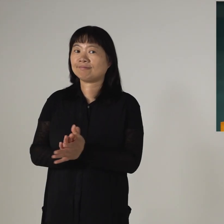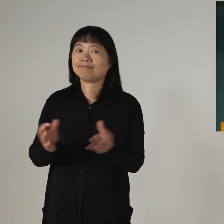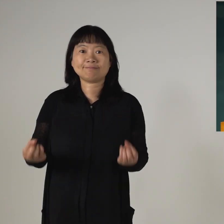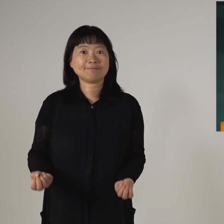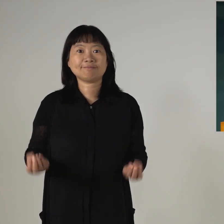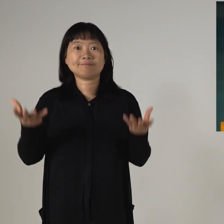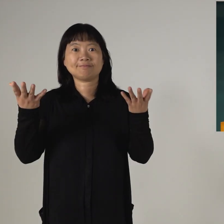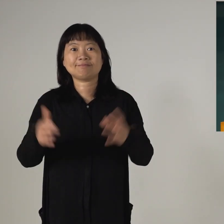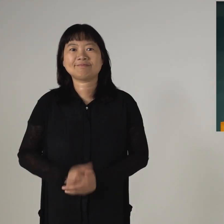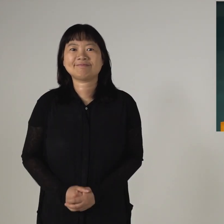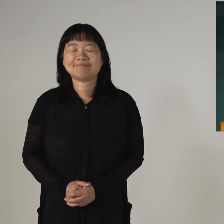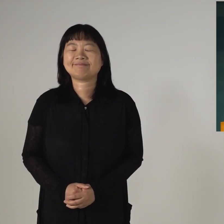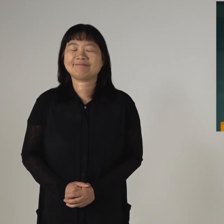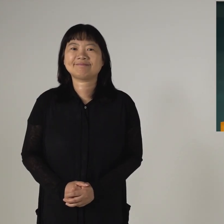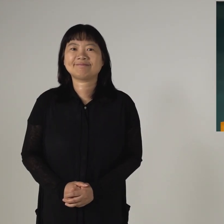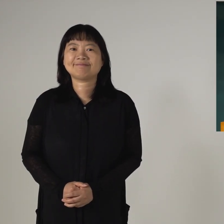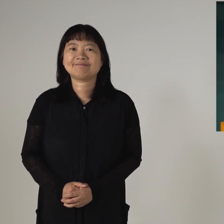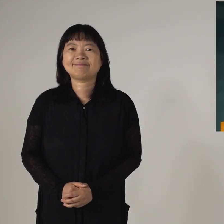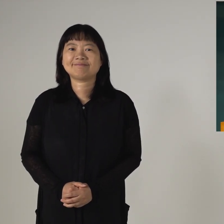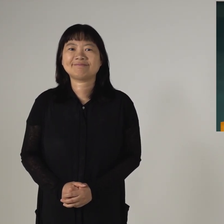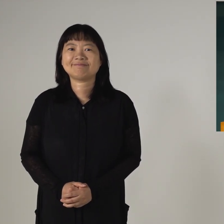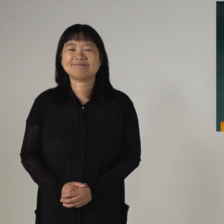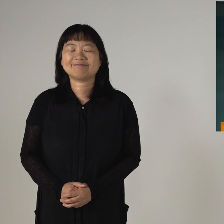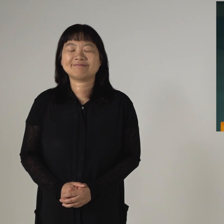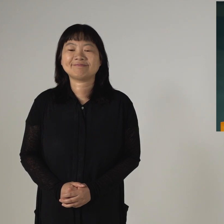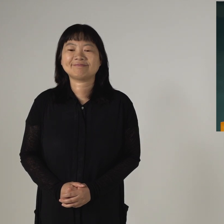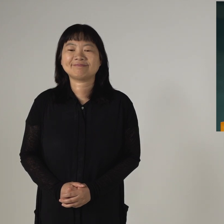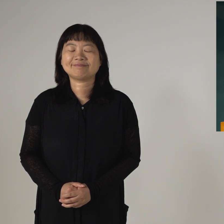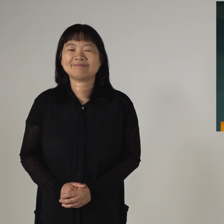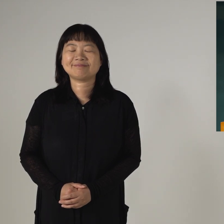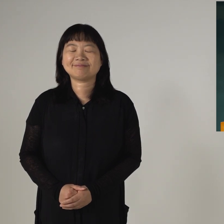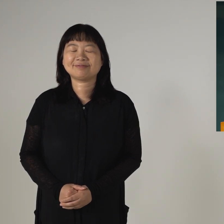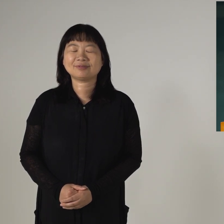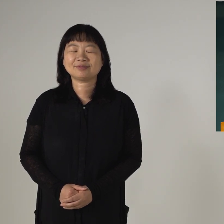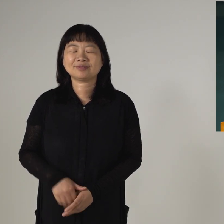할렐루야. 네, 앞에 낯선 가림막이 있죠.